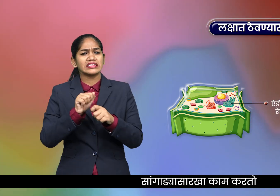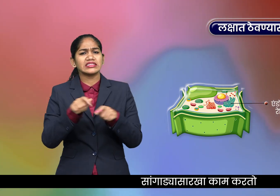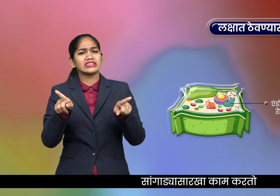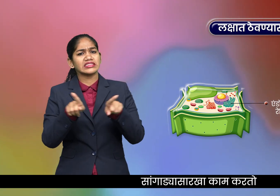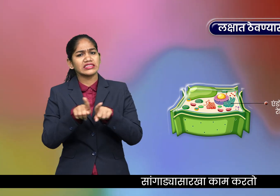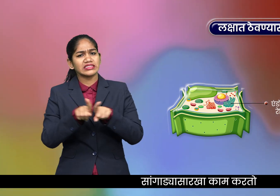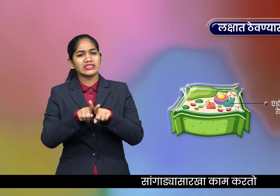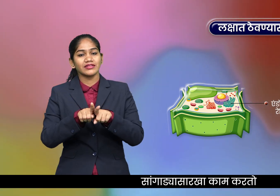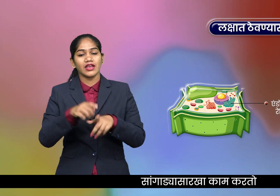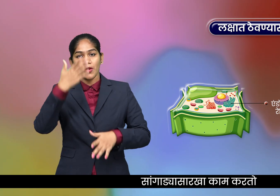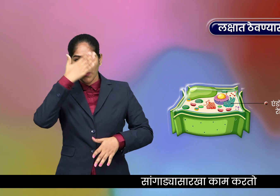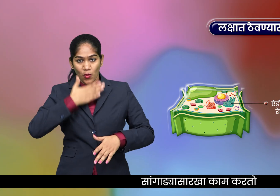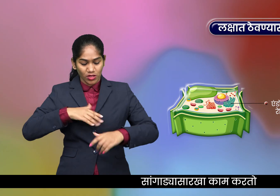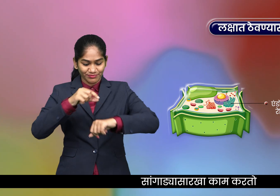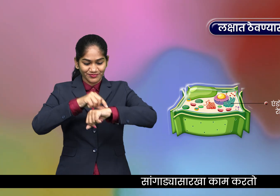सांगड्यासारखा काम करतो.